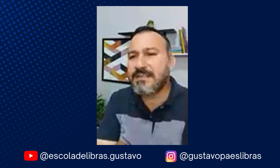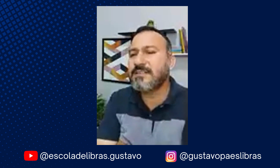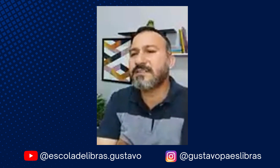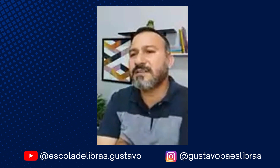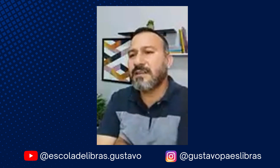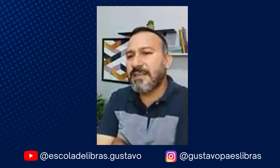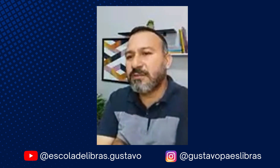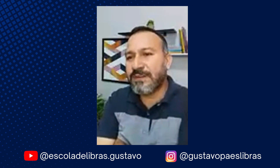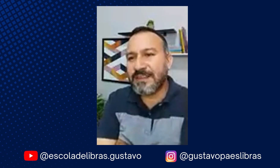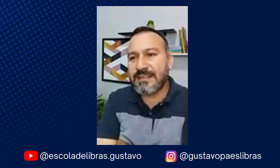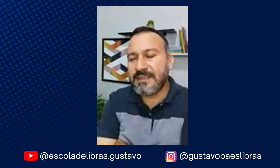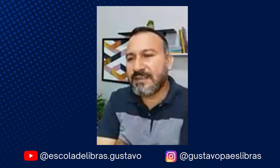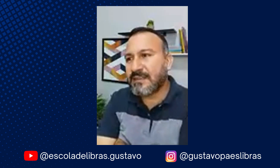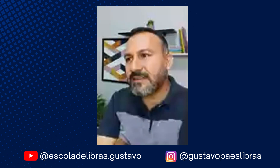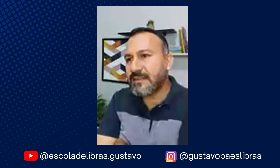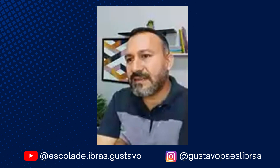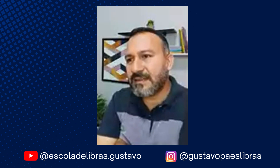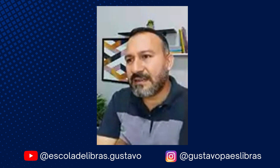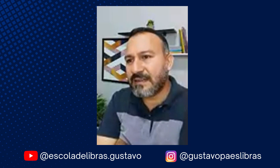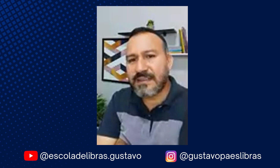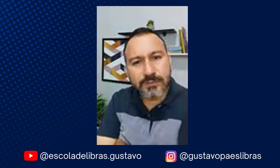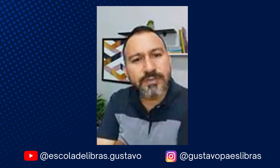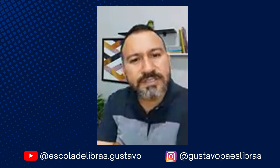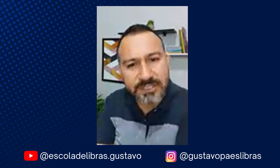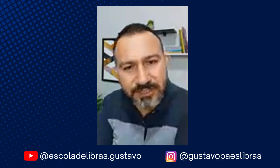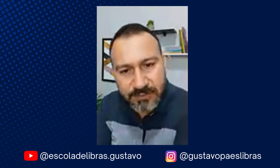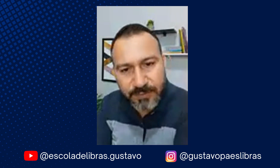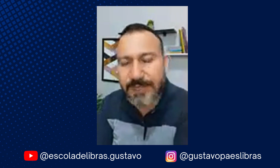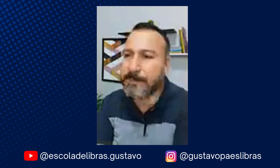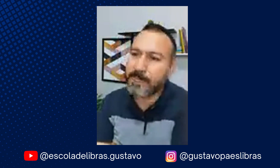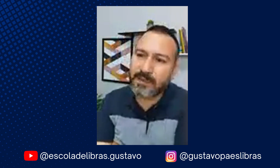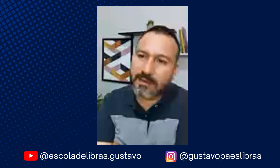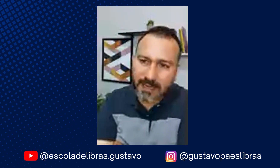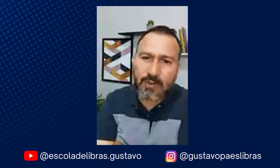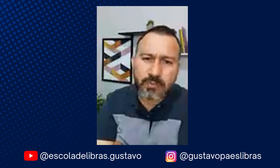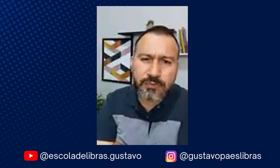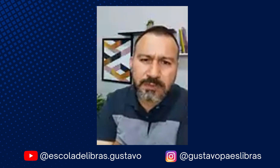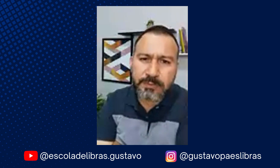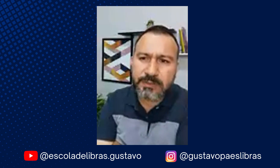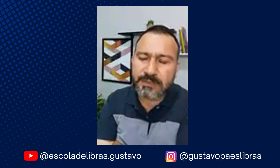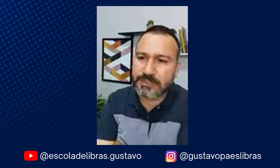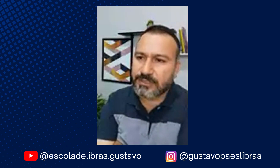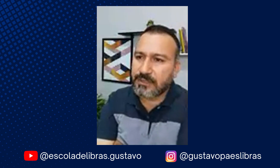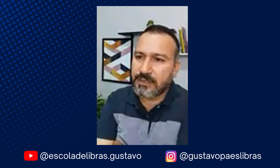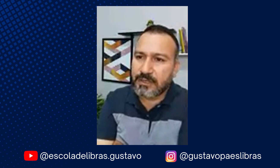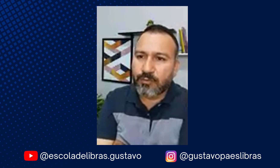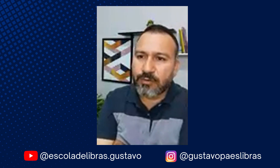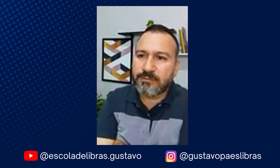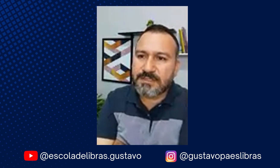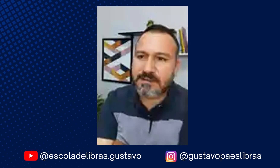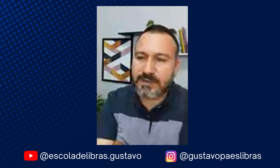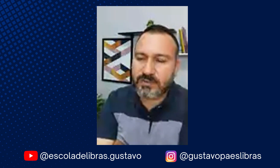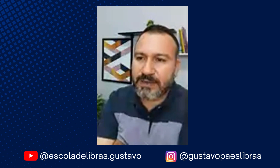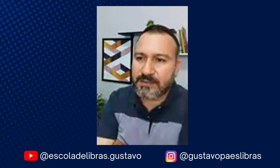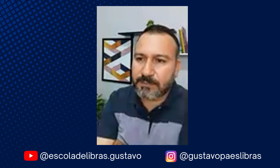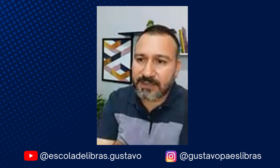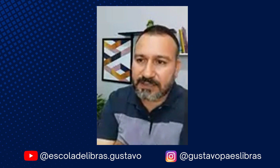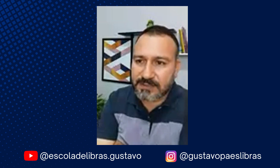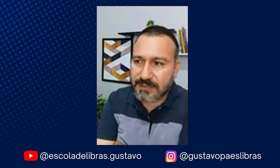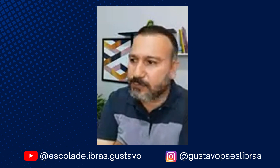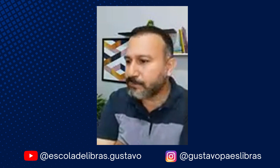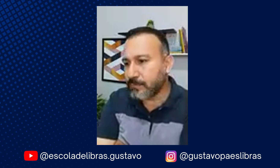bem interessante, eu falaria a questão do sigilo, não é? É algo muito importante. Quando você faz